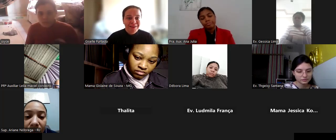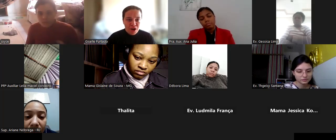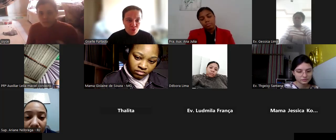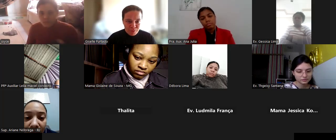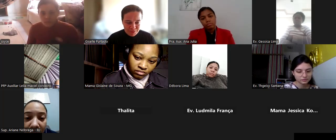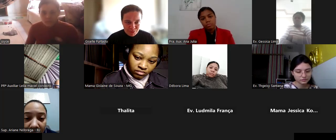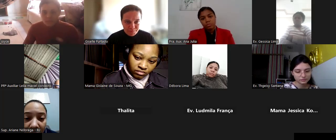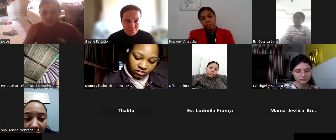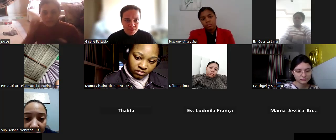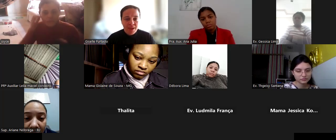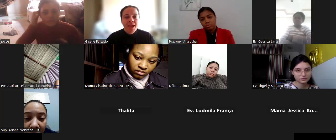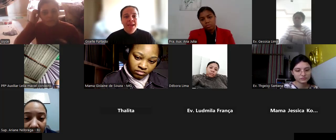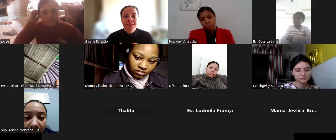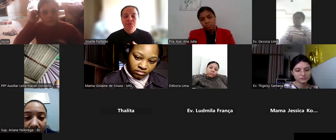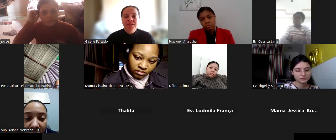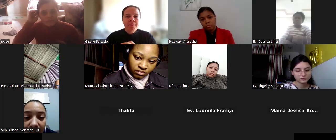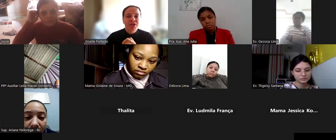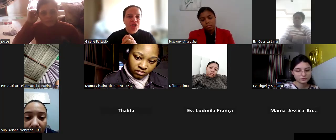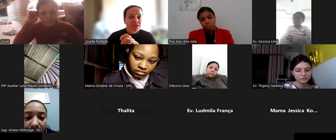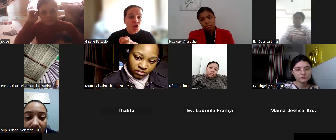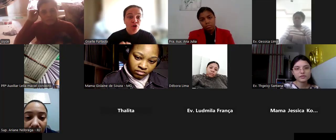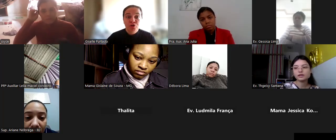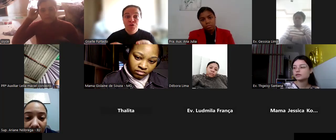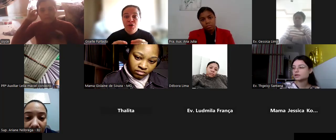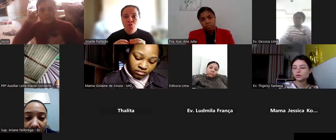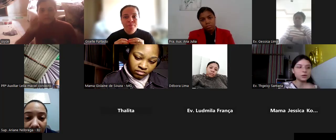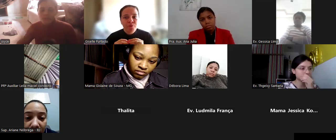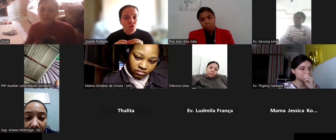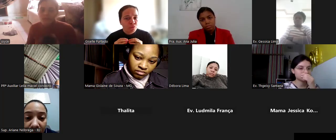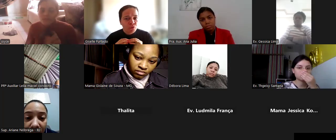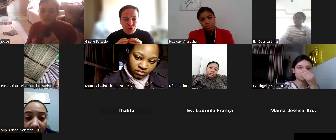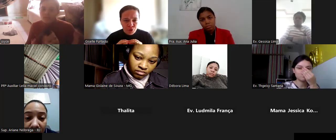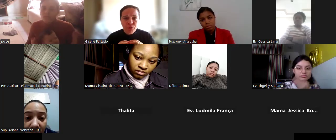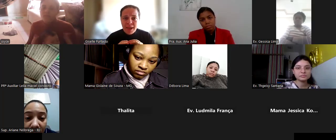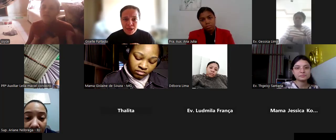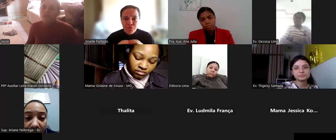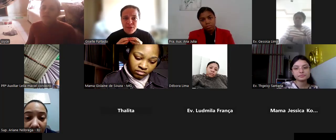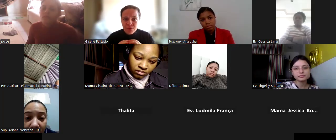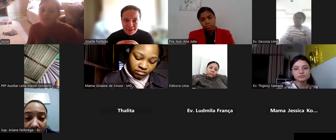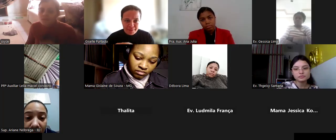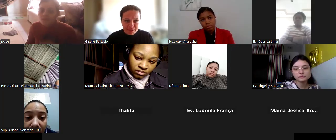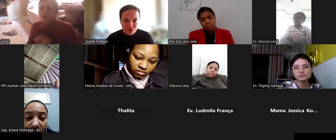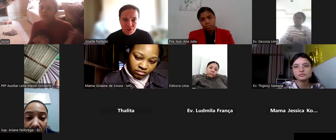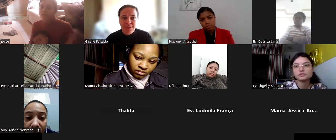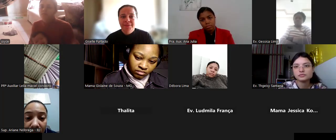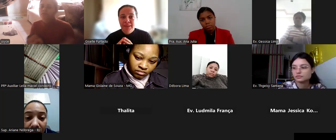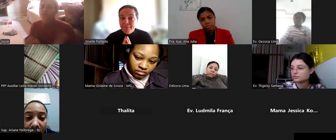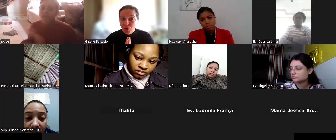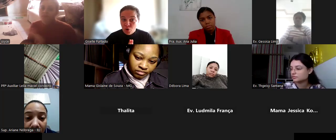alegrar com isso, né? Eles são extremamente receosos. Você com dificuldade você consegue a amizade deles.